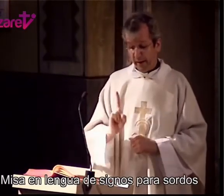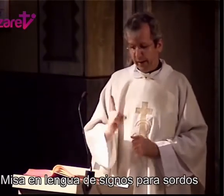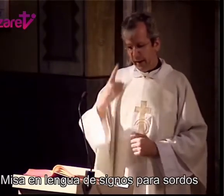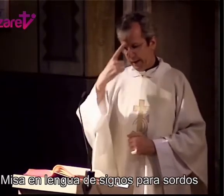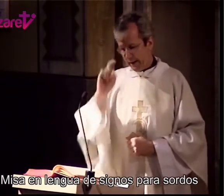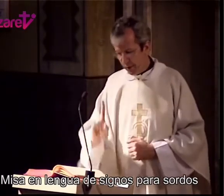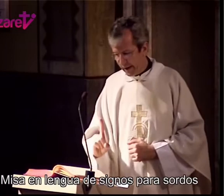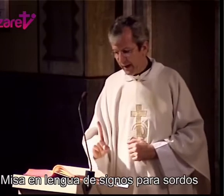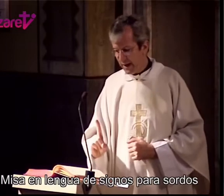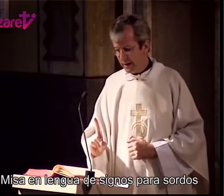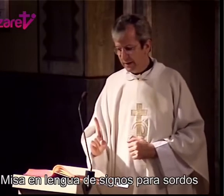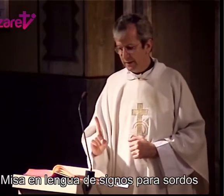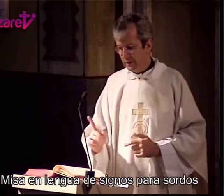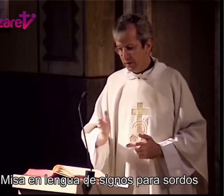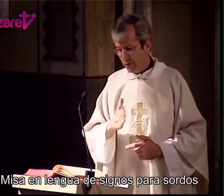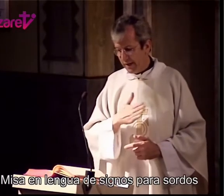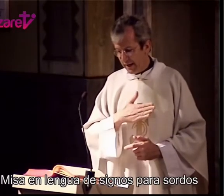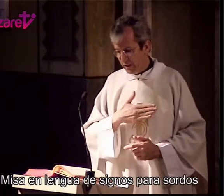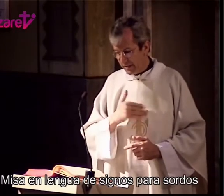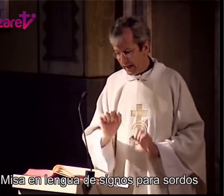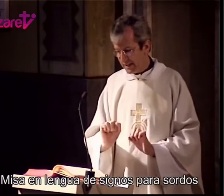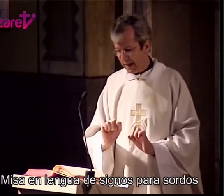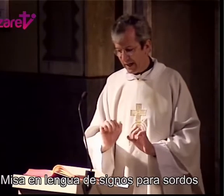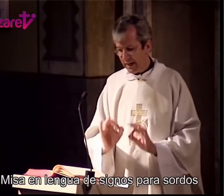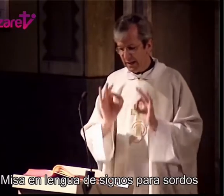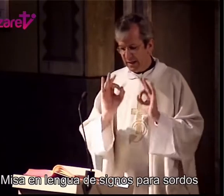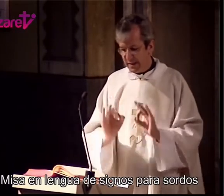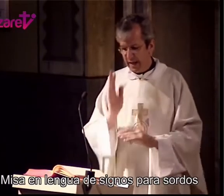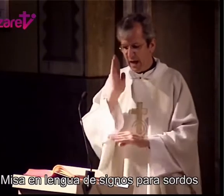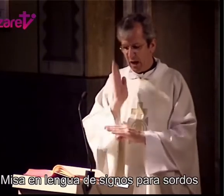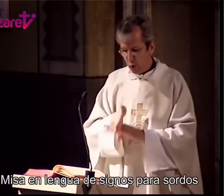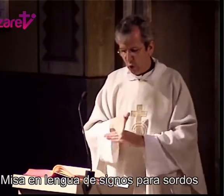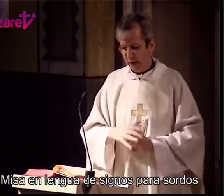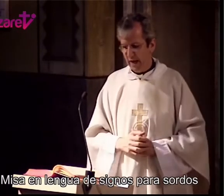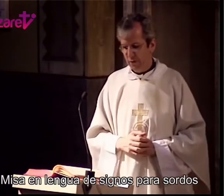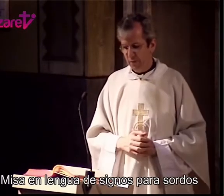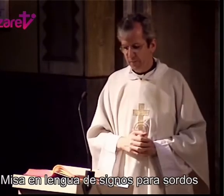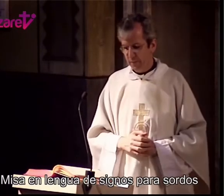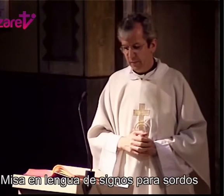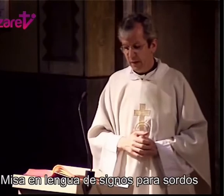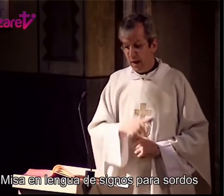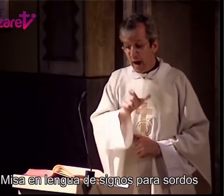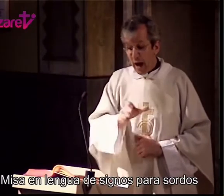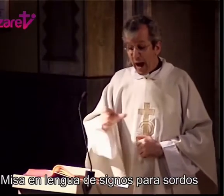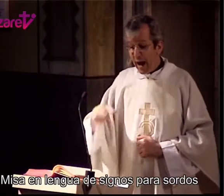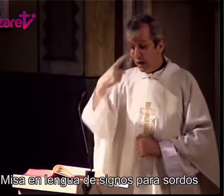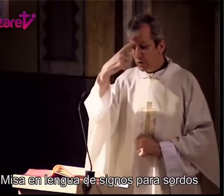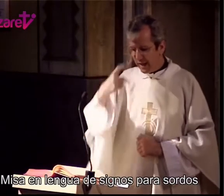El que no crea, no quiera, se resista a creer, será condenado. A los que